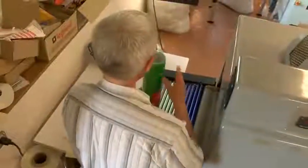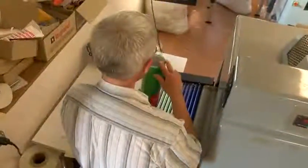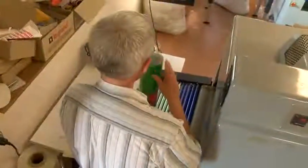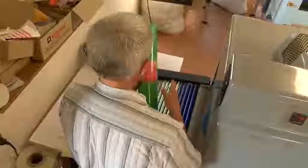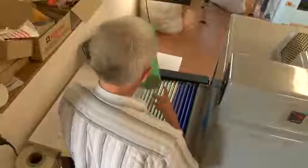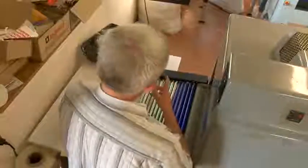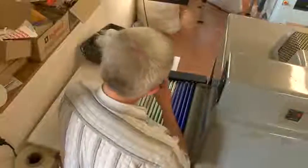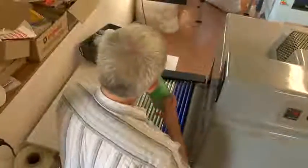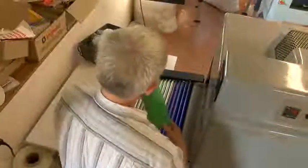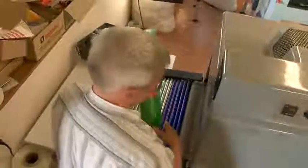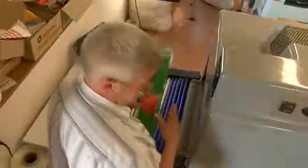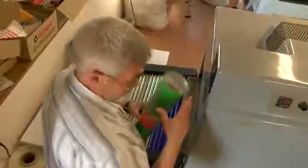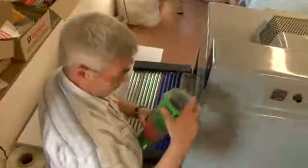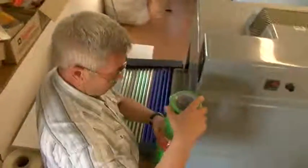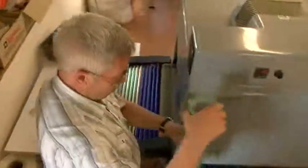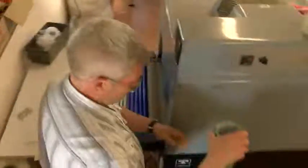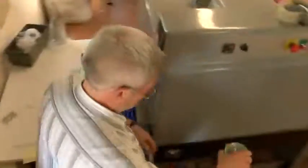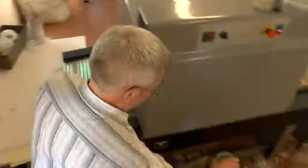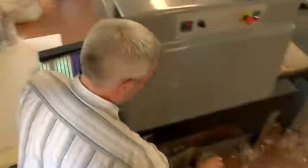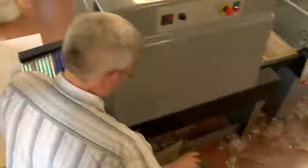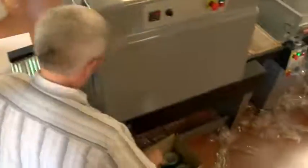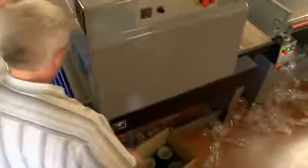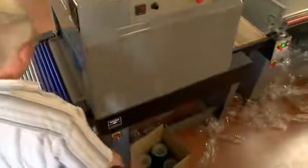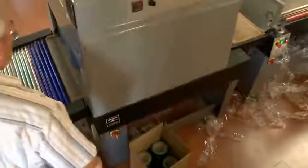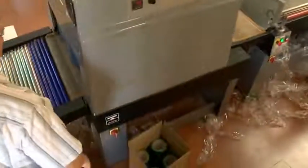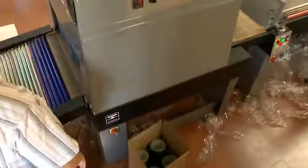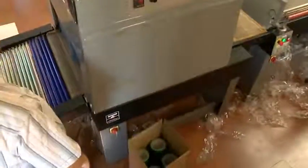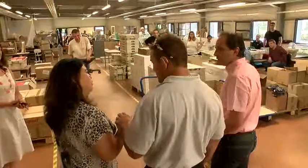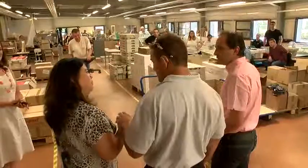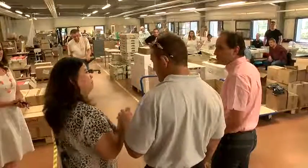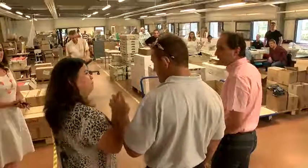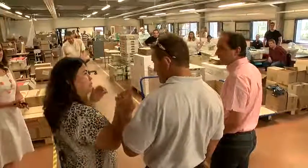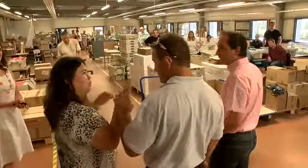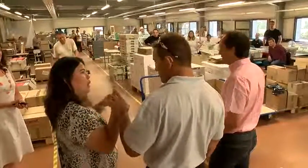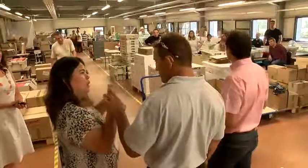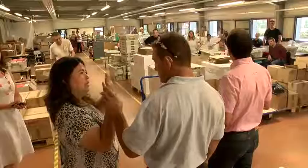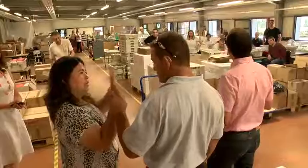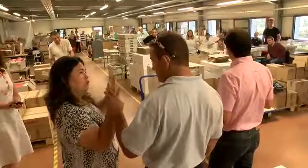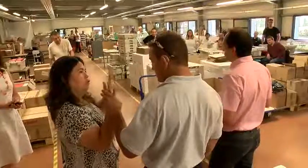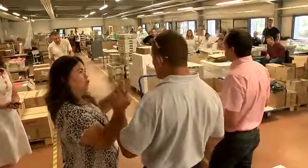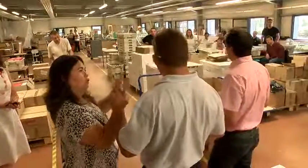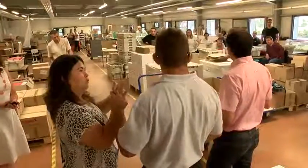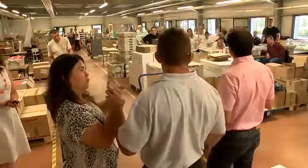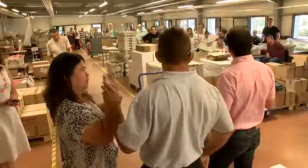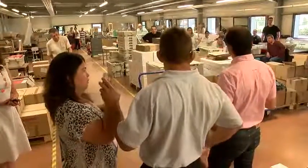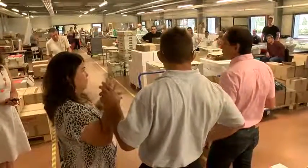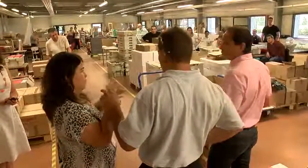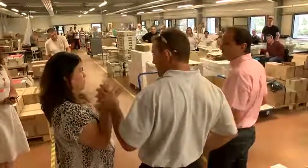Lui, il combat le 9 septembre, donc en catégorie moins 81 kg. Moins 81 kg. Donc pour être